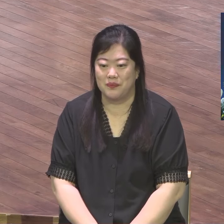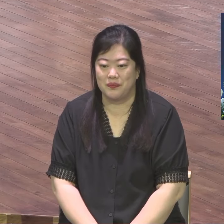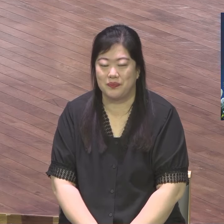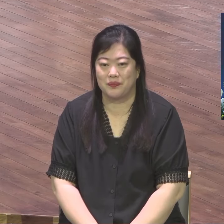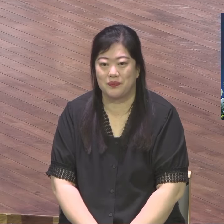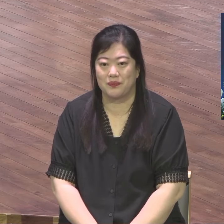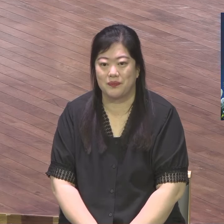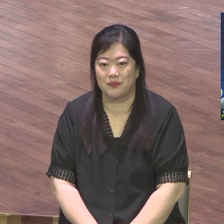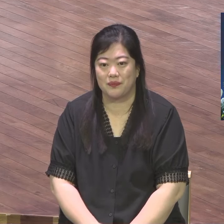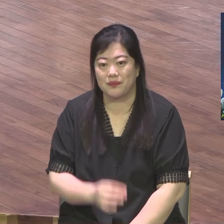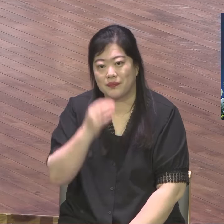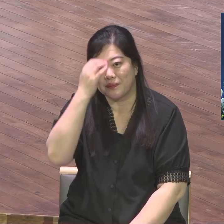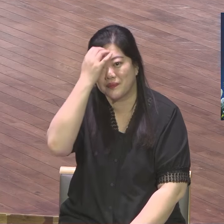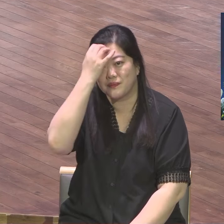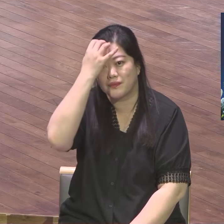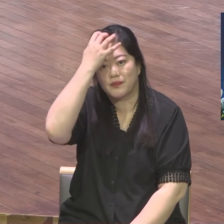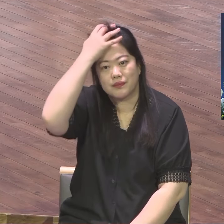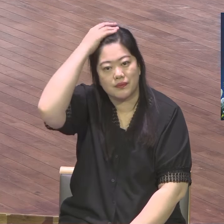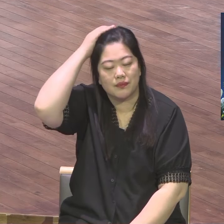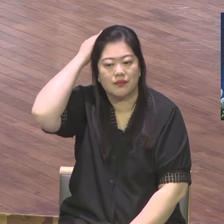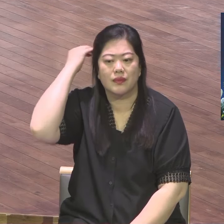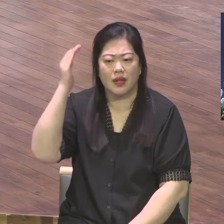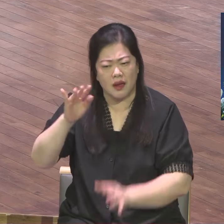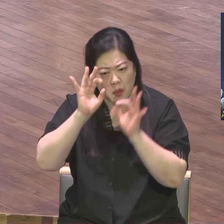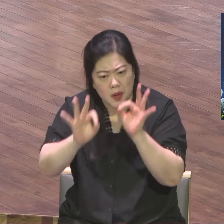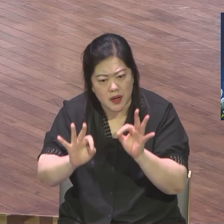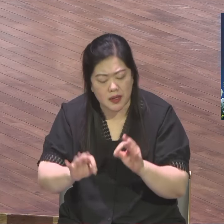부해지면요, 자기도 모르게 교만해집니다.